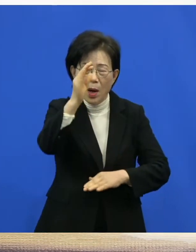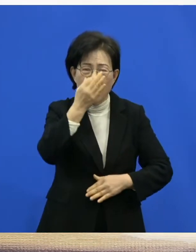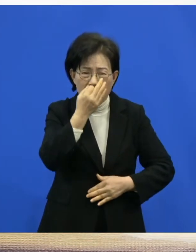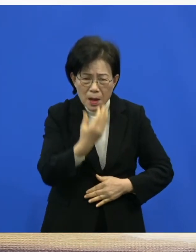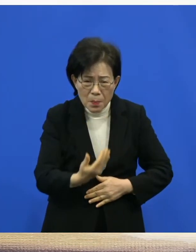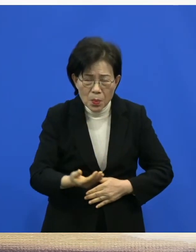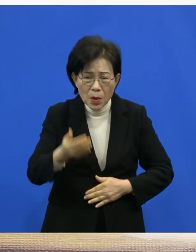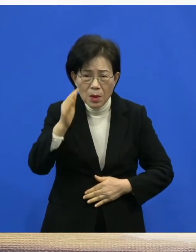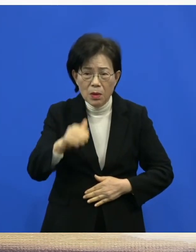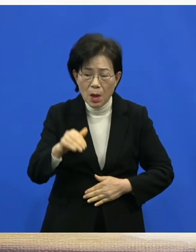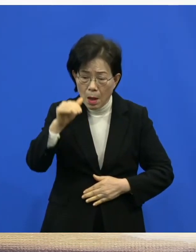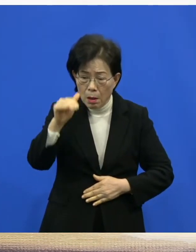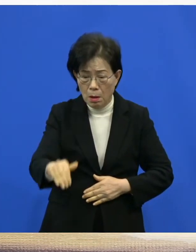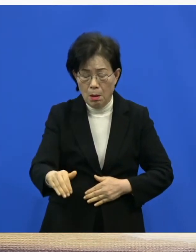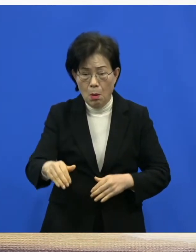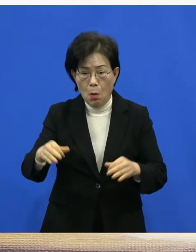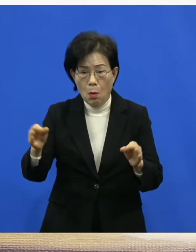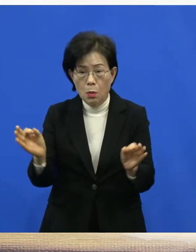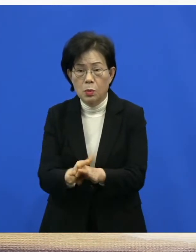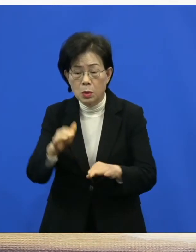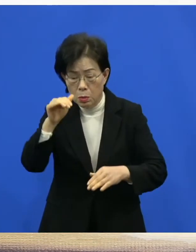건 한순간이에요.